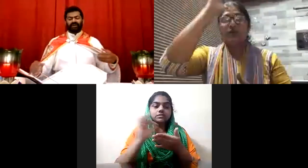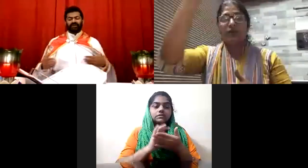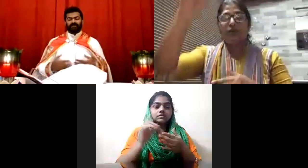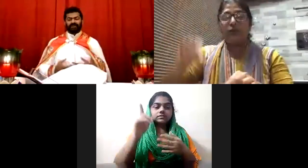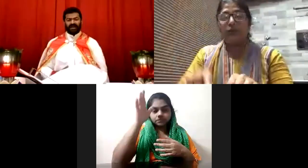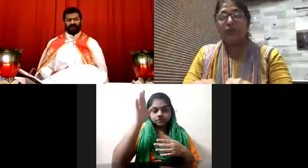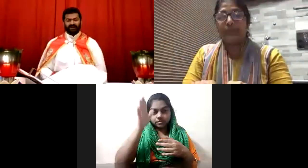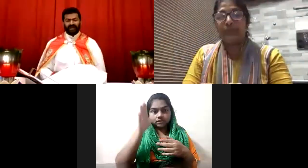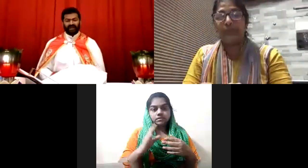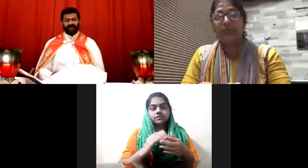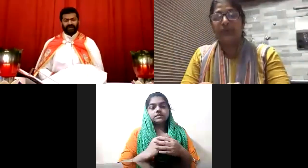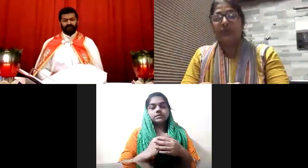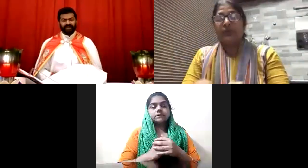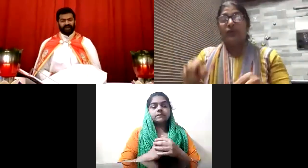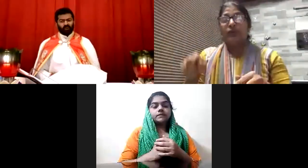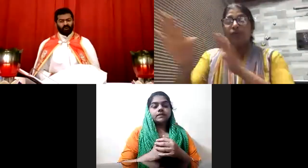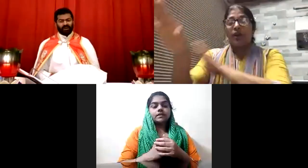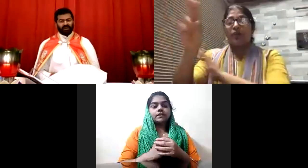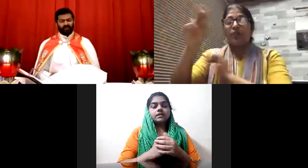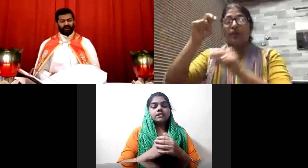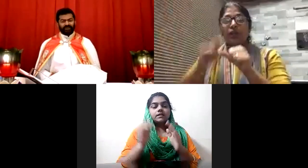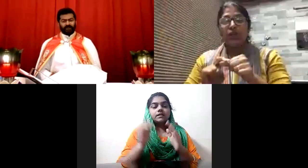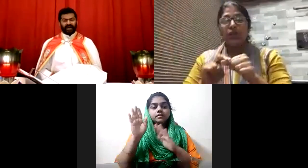എഴുന്നള്ളി പിതാവിന്റെ